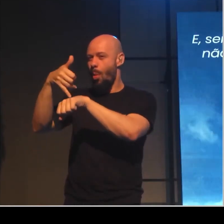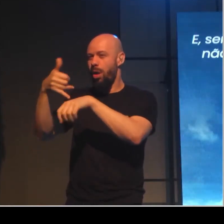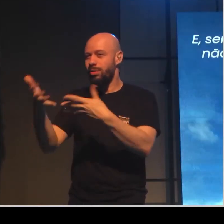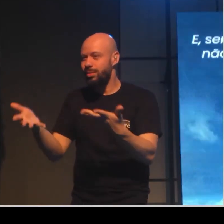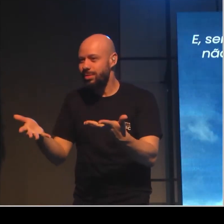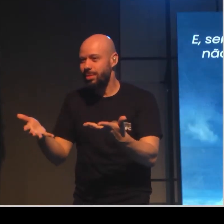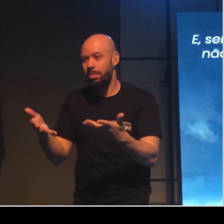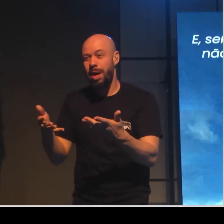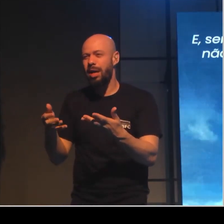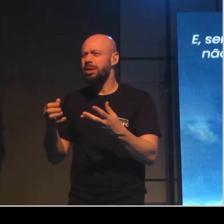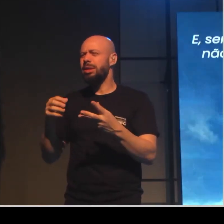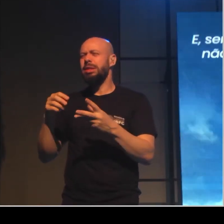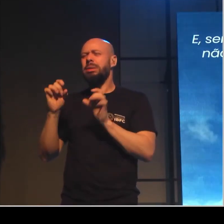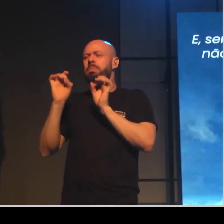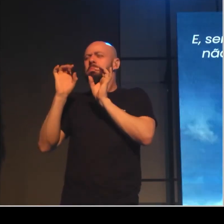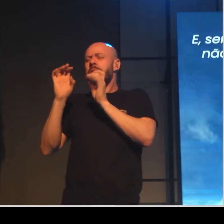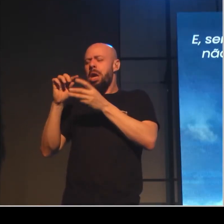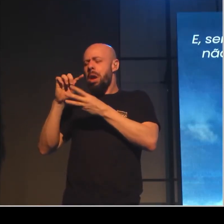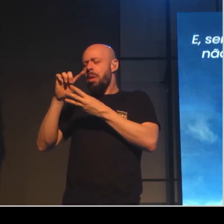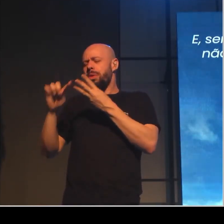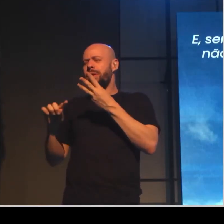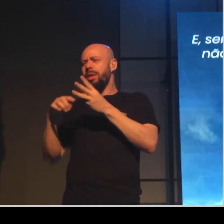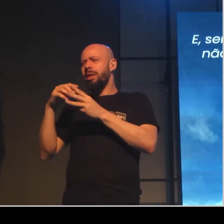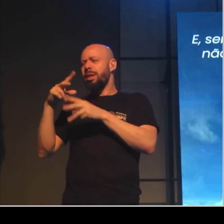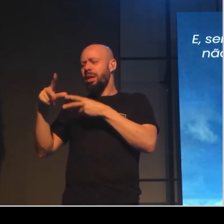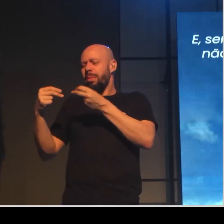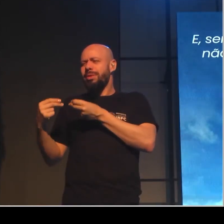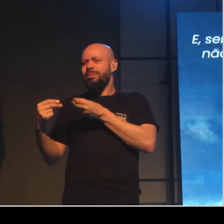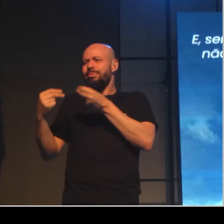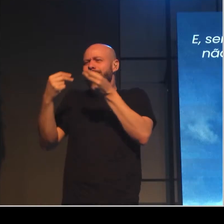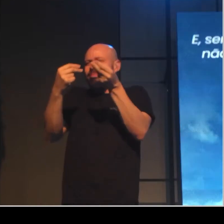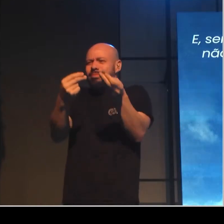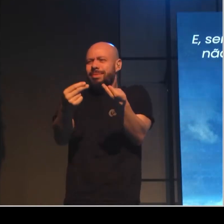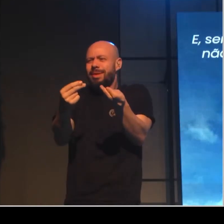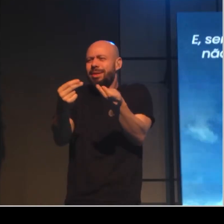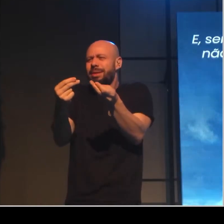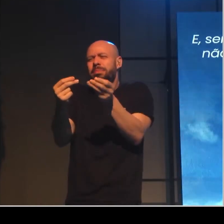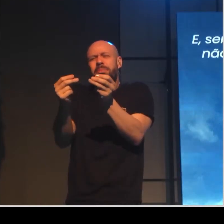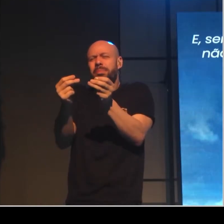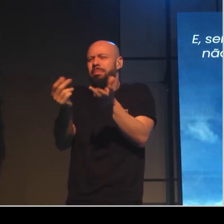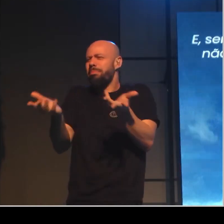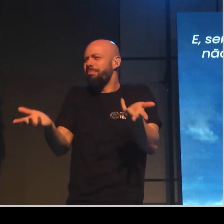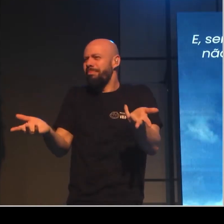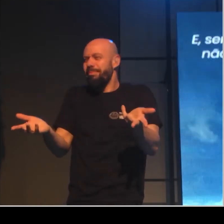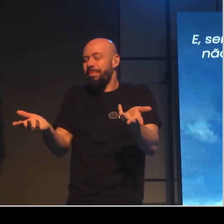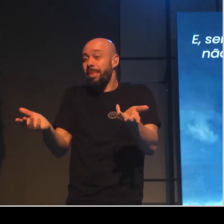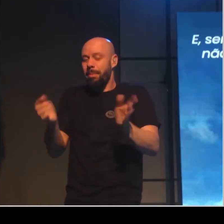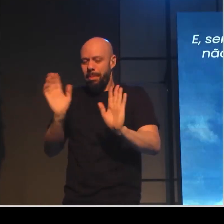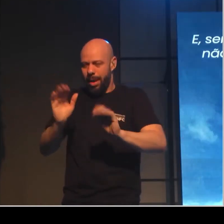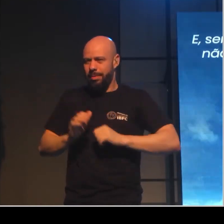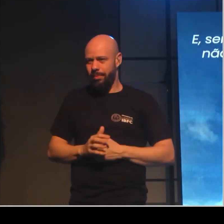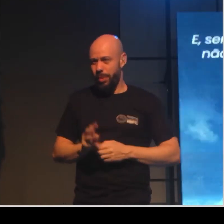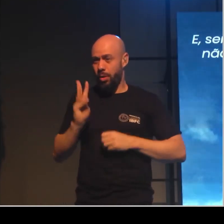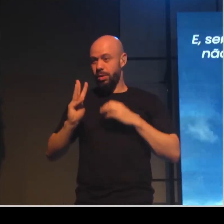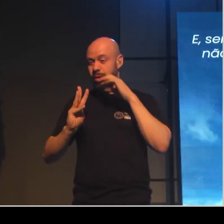que eles tinham. Eles entregaram, eles encontraram. E